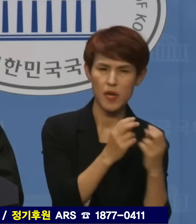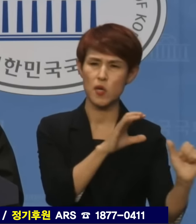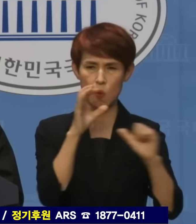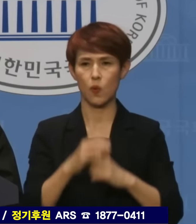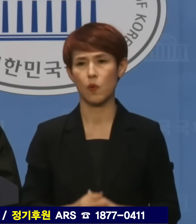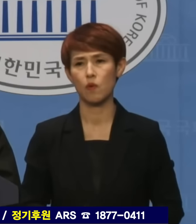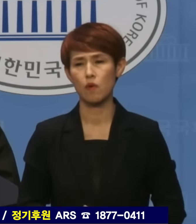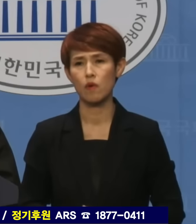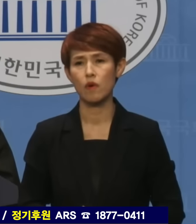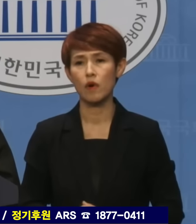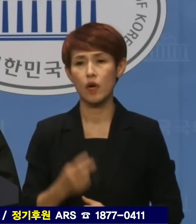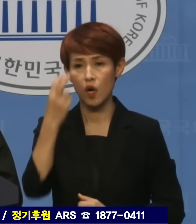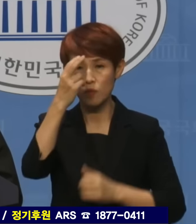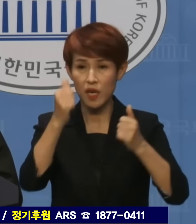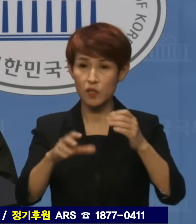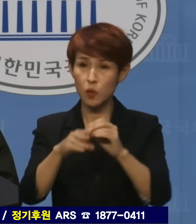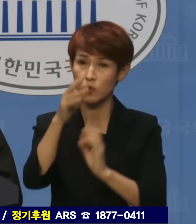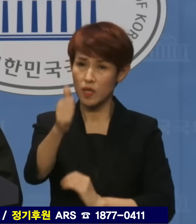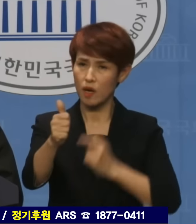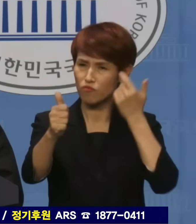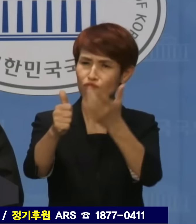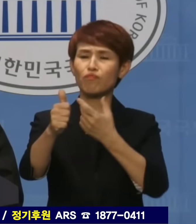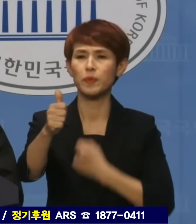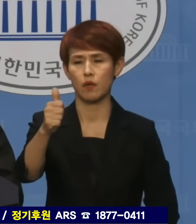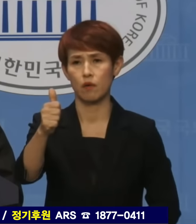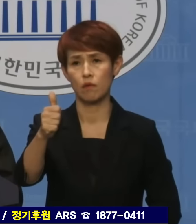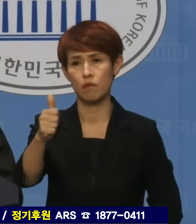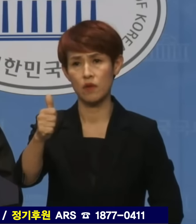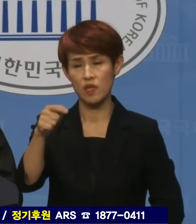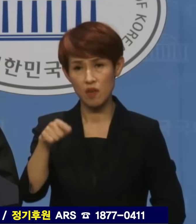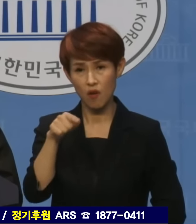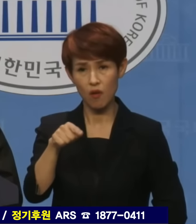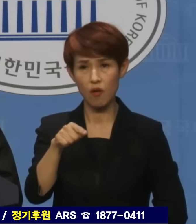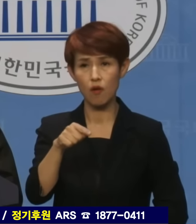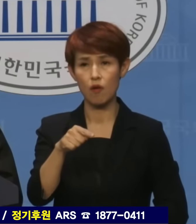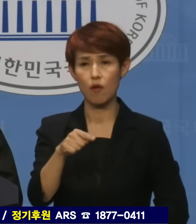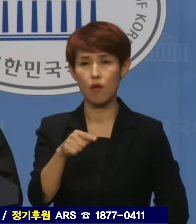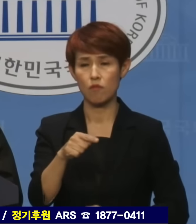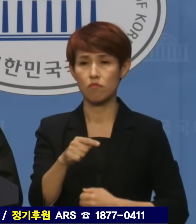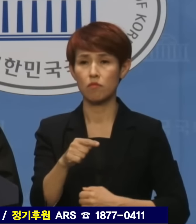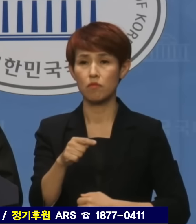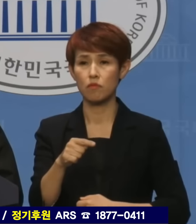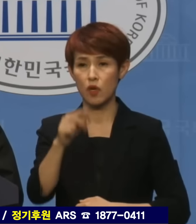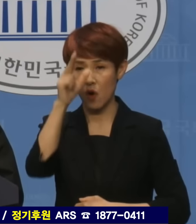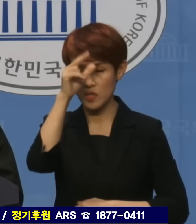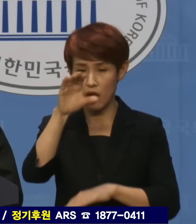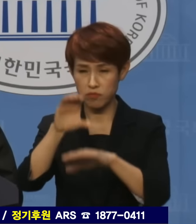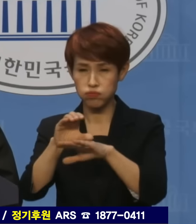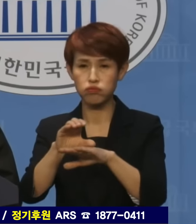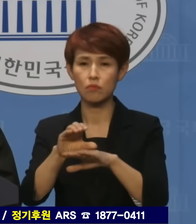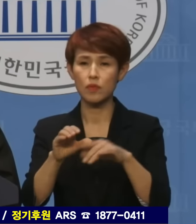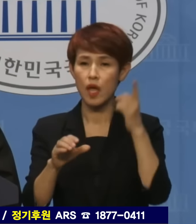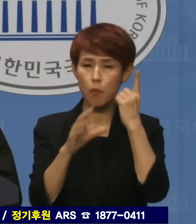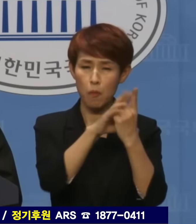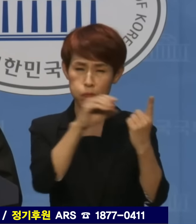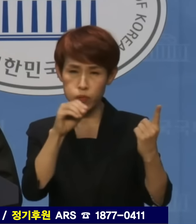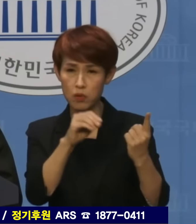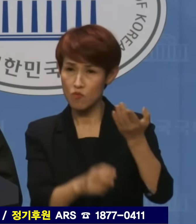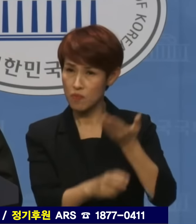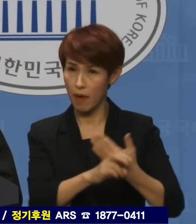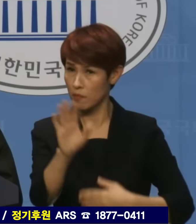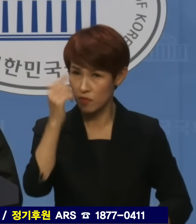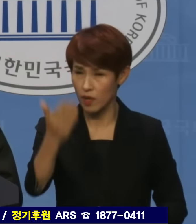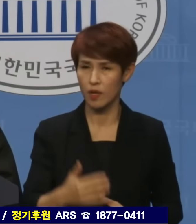이원석 검찰총장에게 다시 묻습니다. 이래도 D넷이 위법하지 않은가요? 이 대법원 판결에